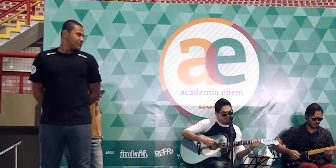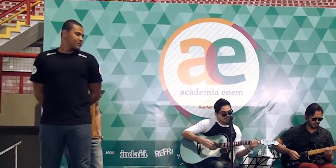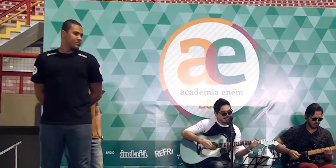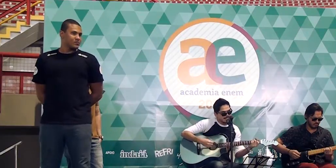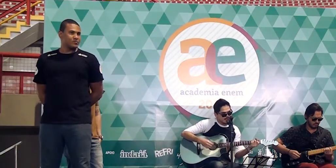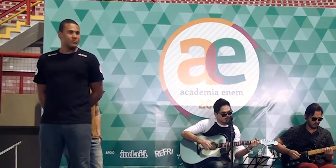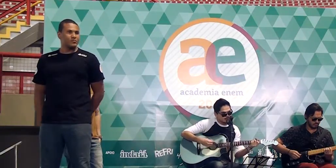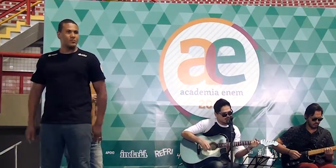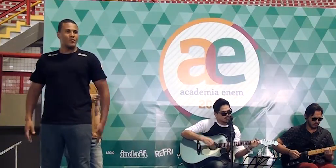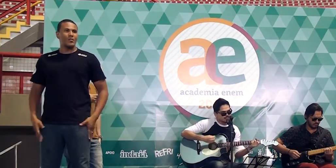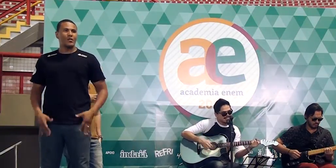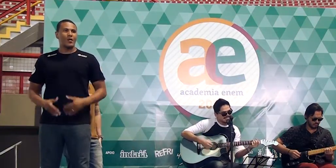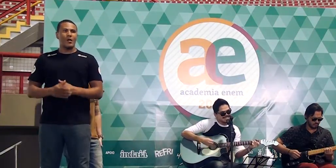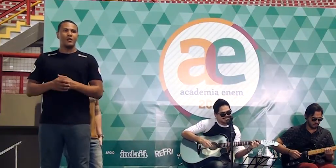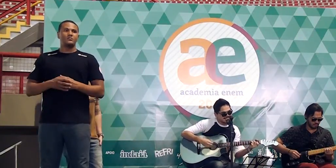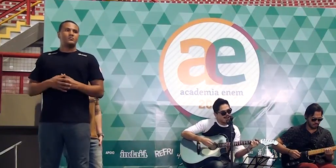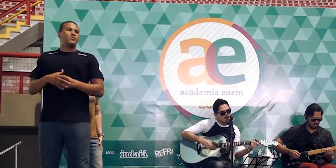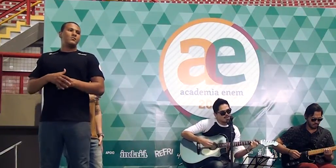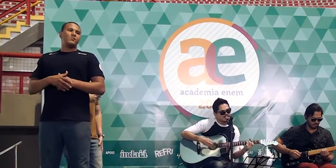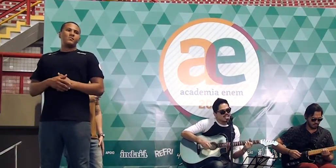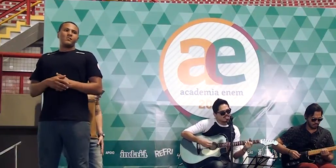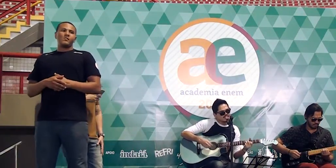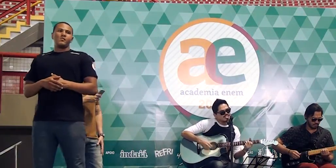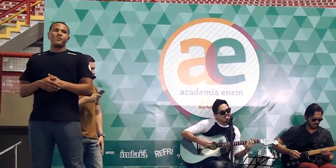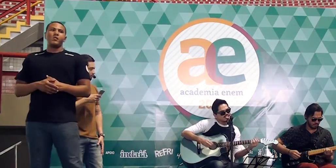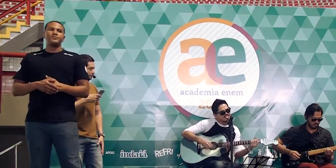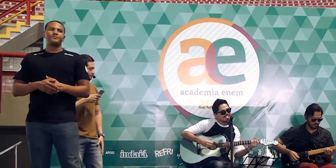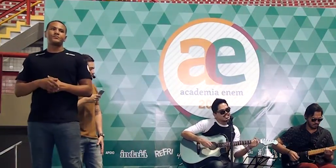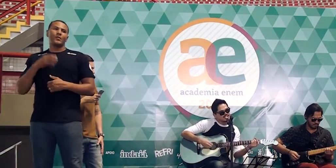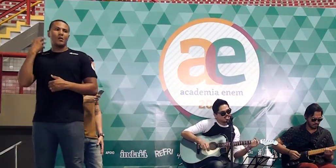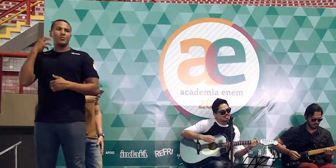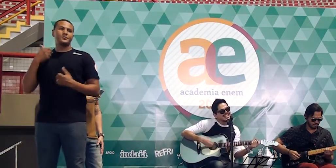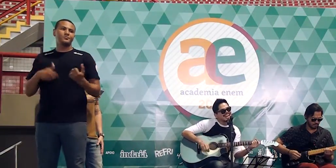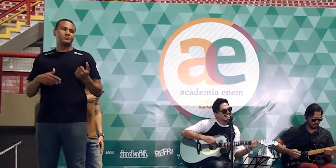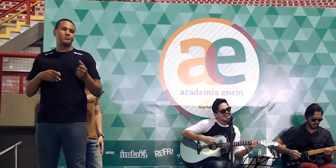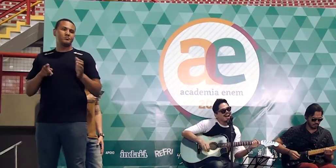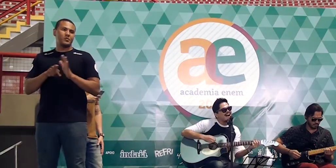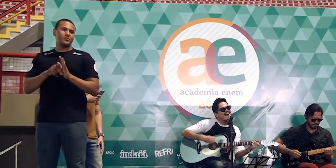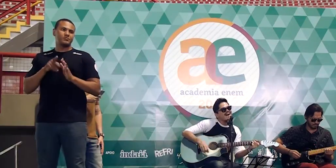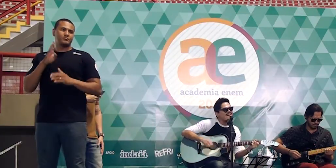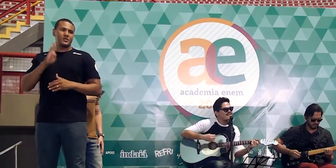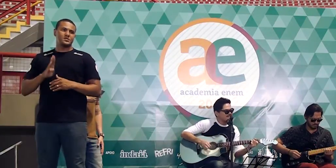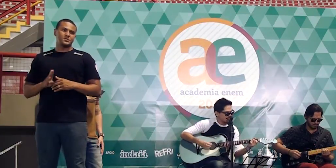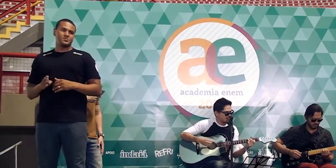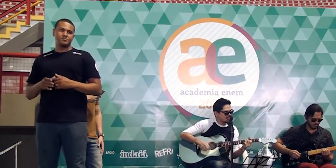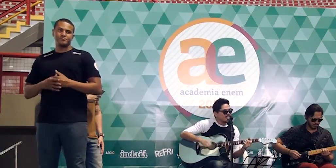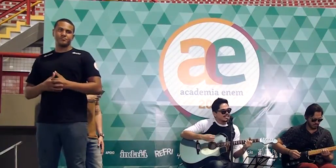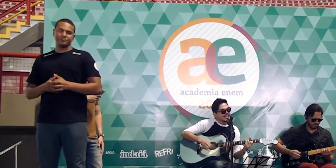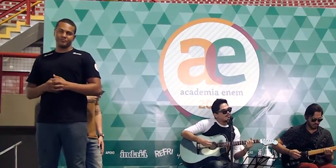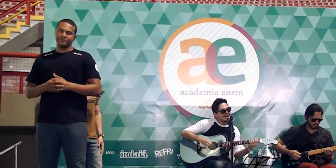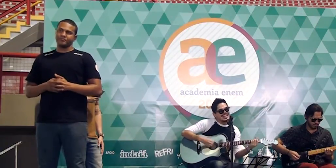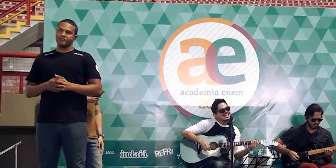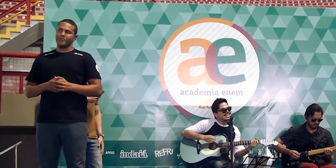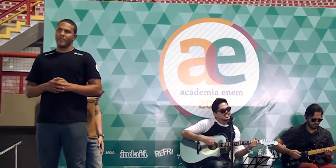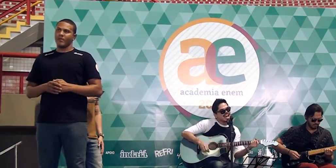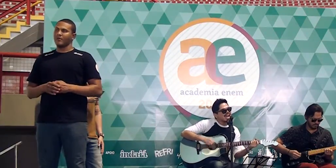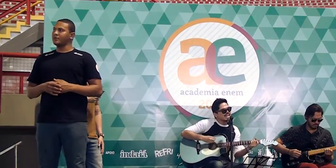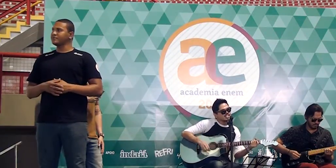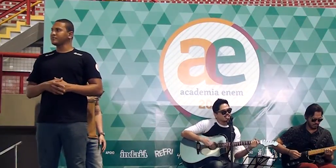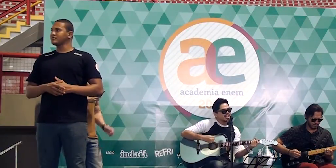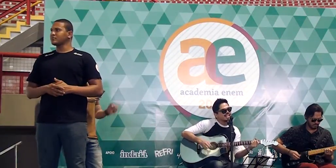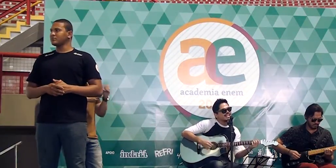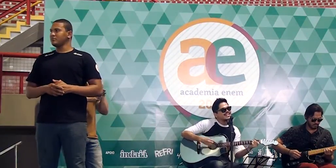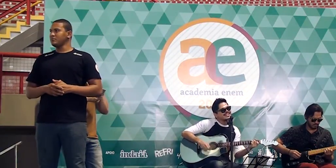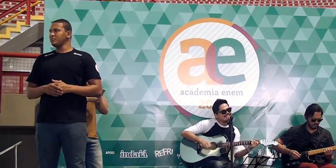quando vendermos todas as almas dos nossos índios no leilão. Que país